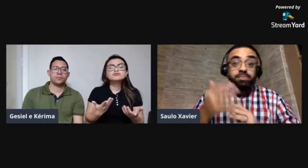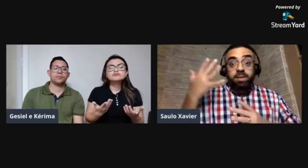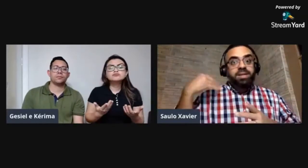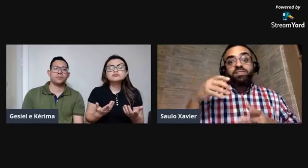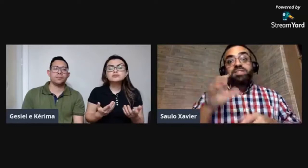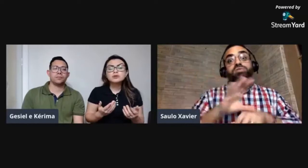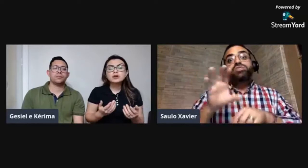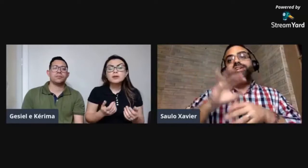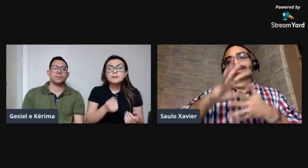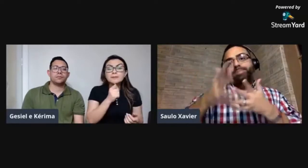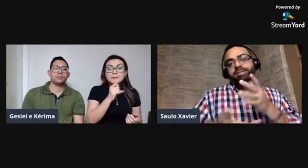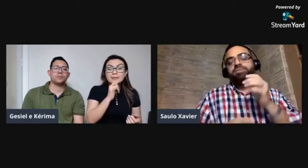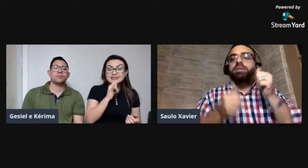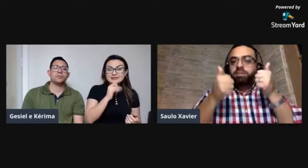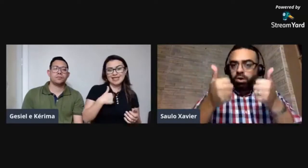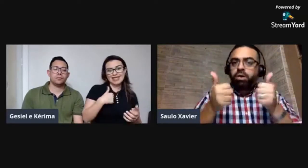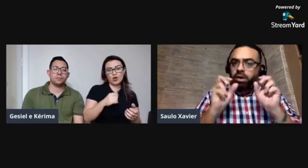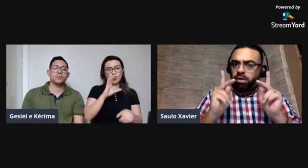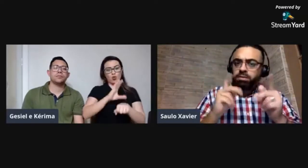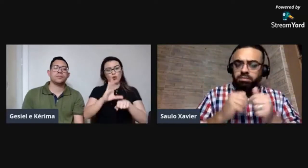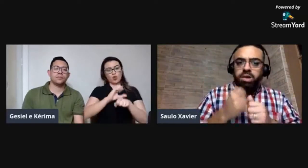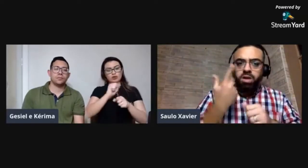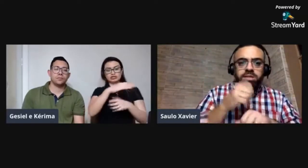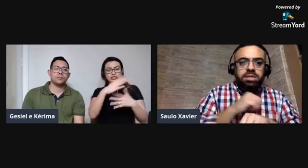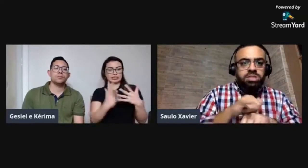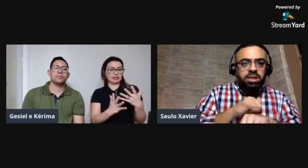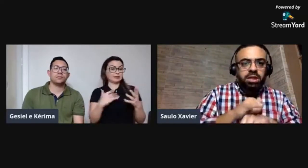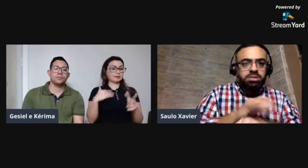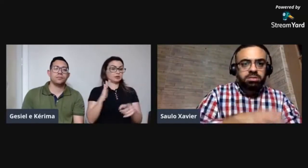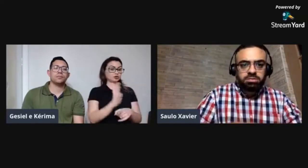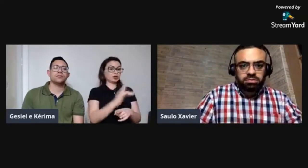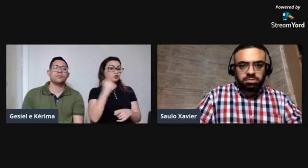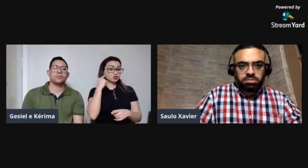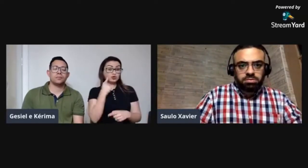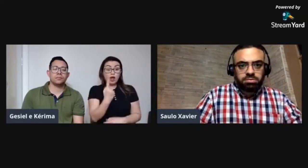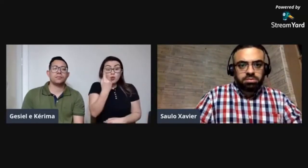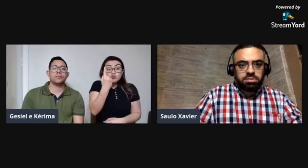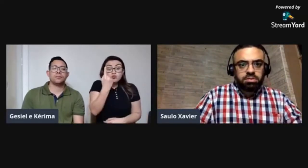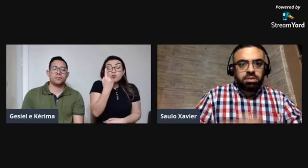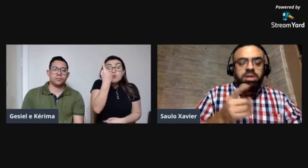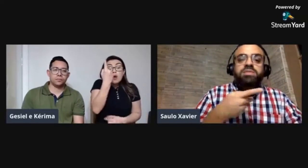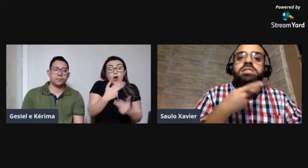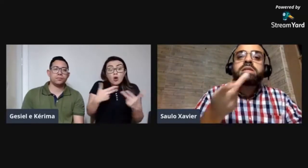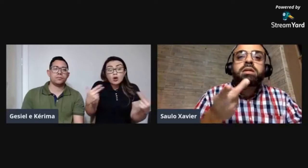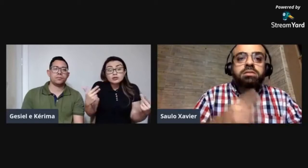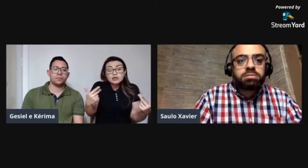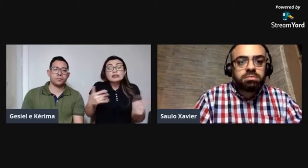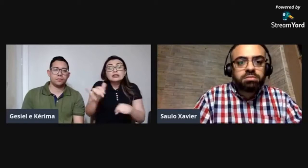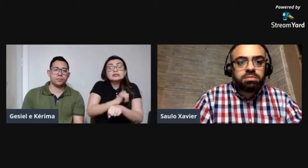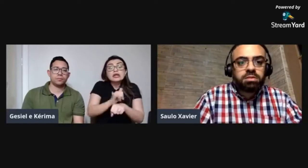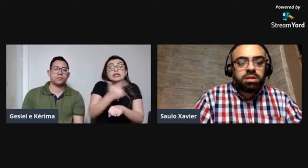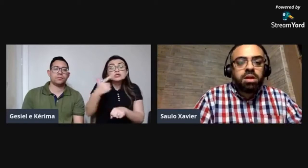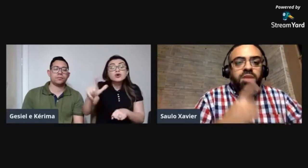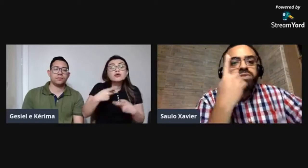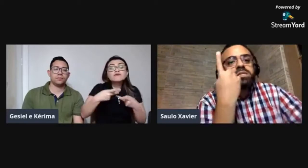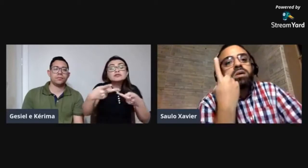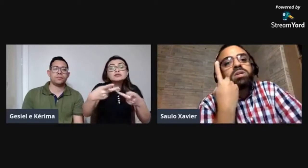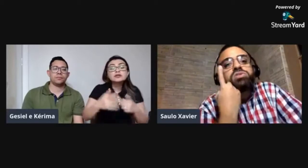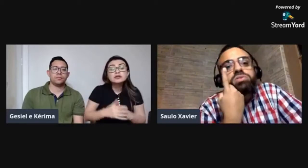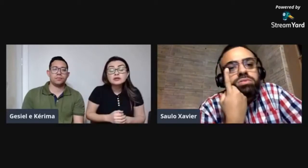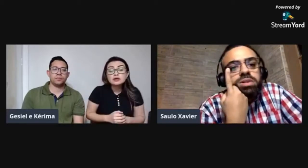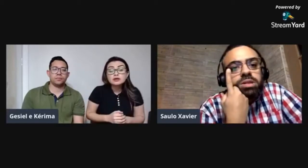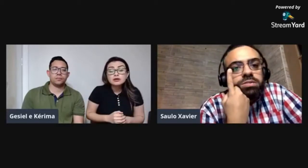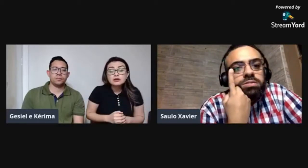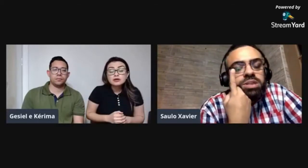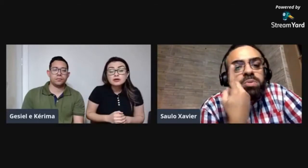Ah, não, tem que fazer curso de Libras. Eu falei, ok, é uma das estratégias. E visita. Fui visitar